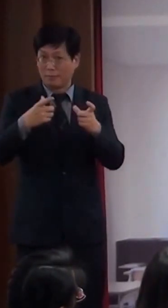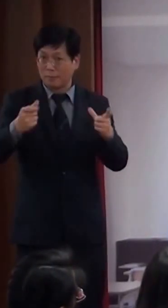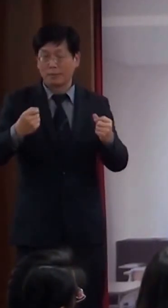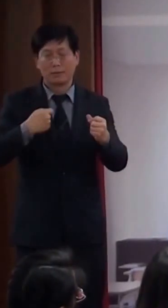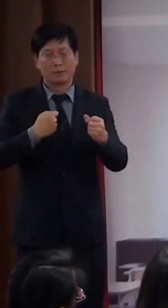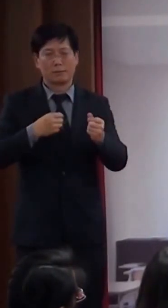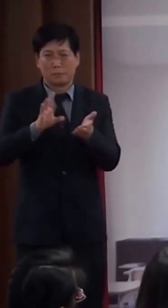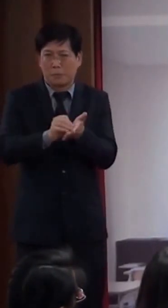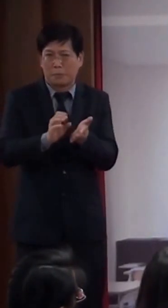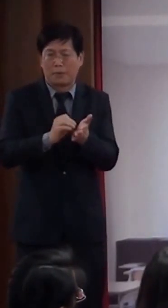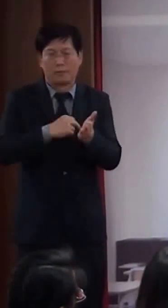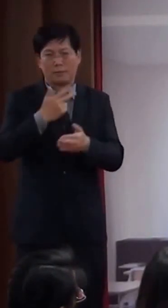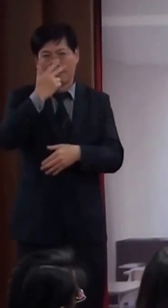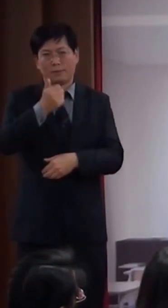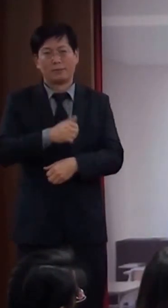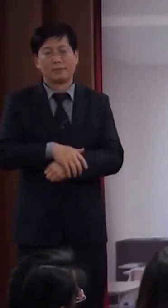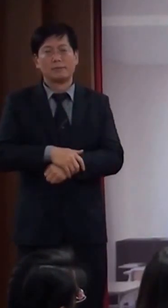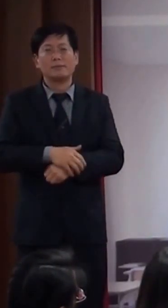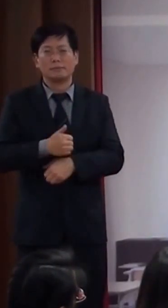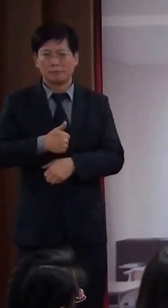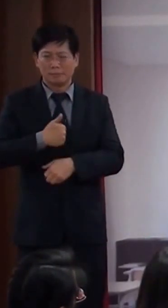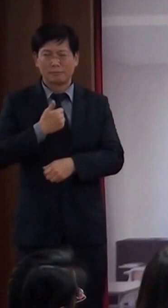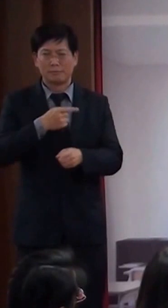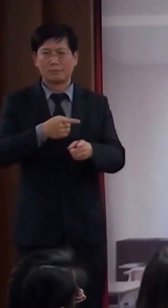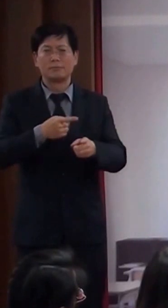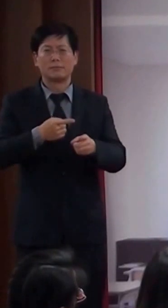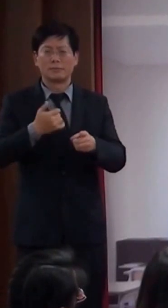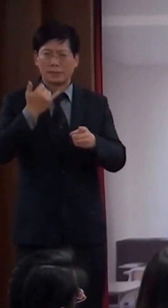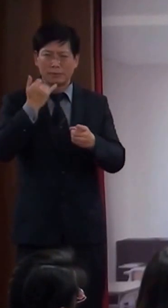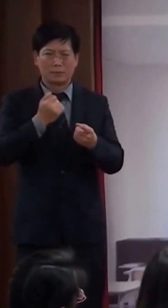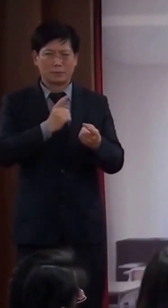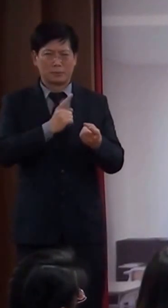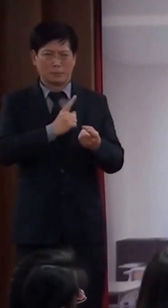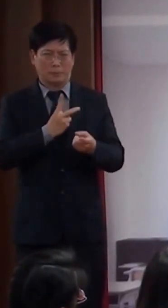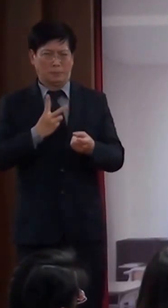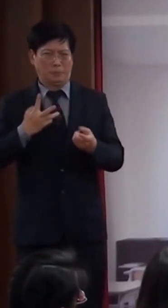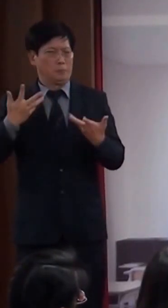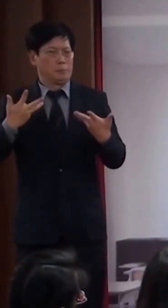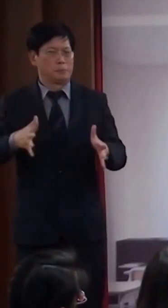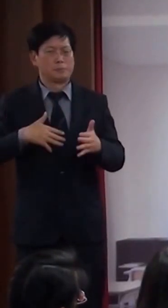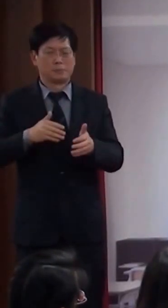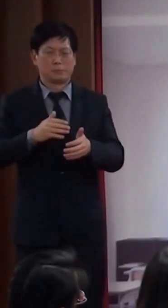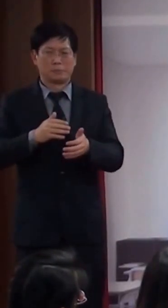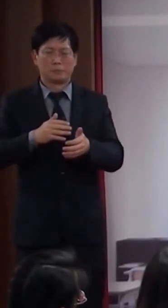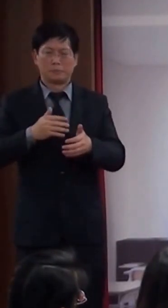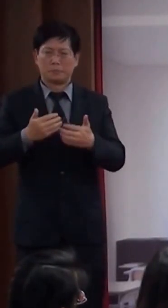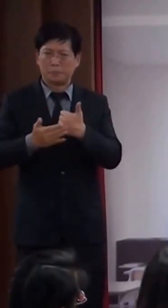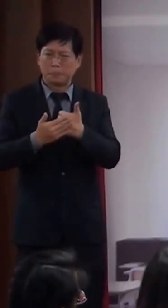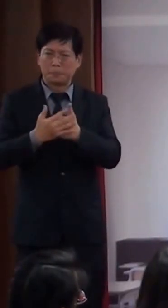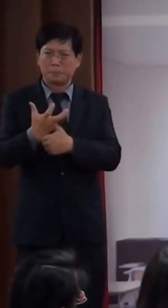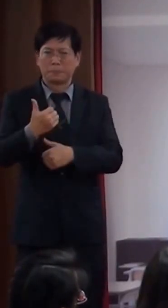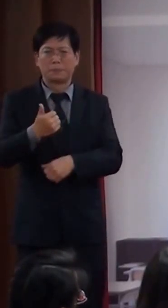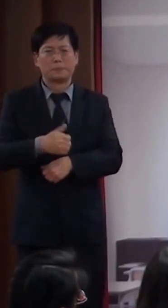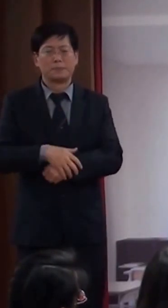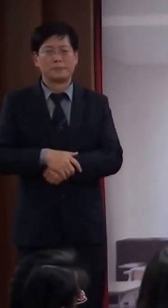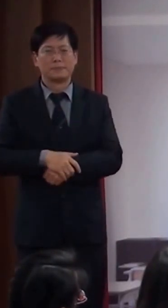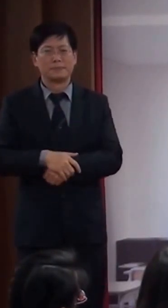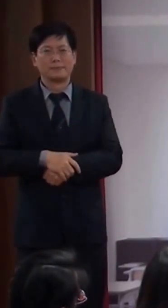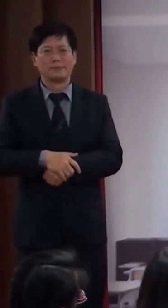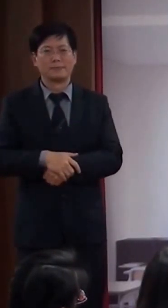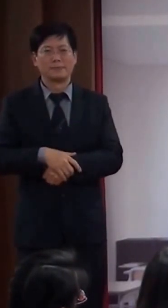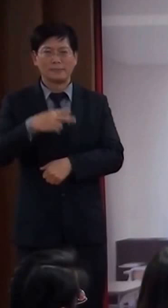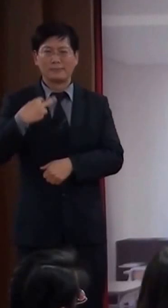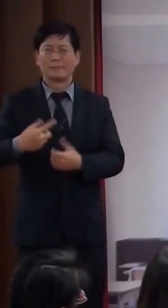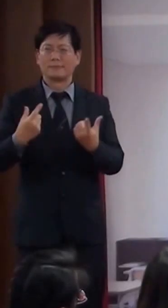来用电子发票呢，其实它是有多重好处的，好，多重好处。那在这里呢，也